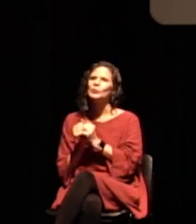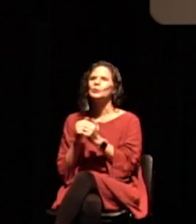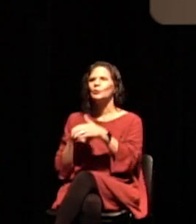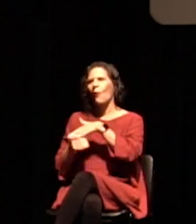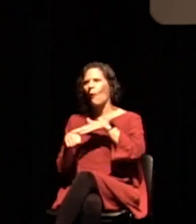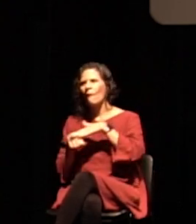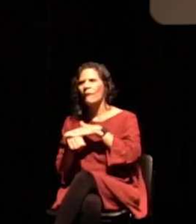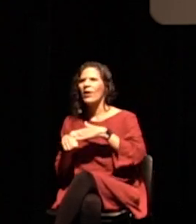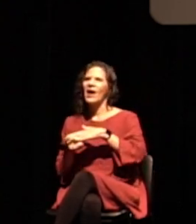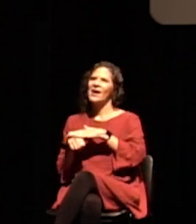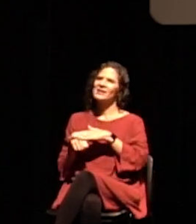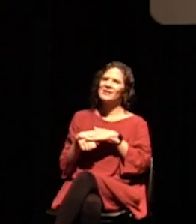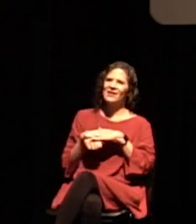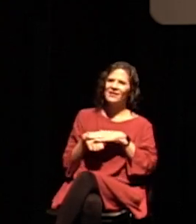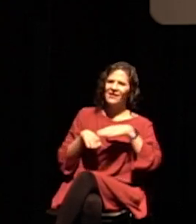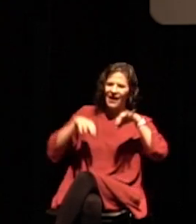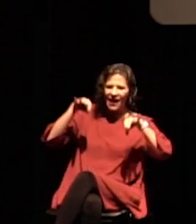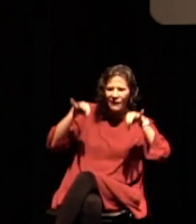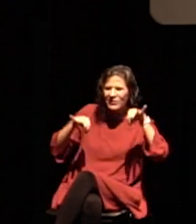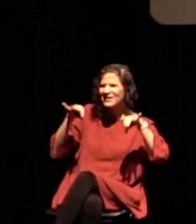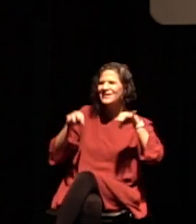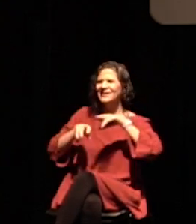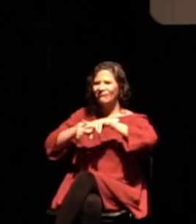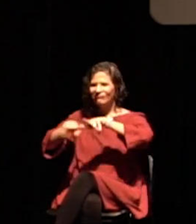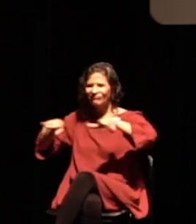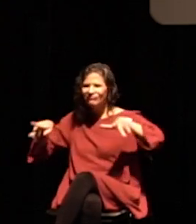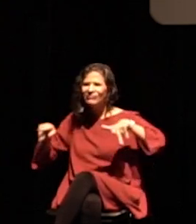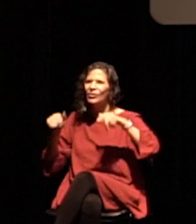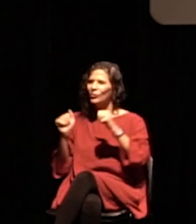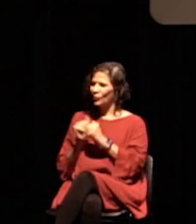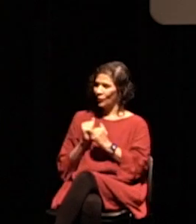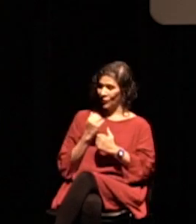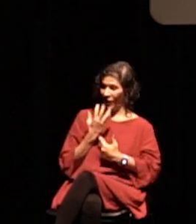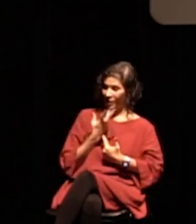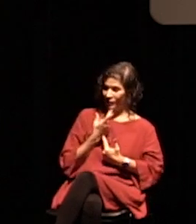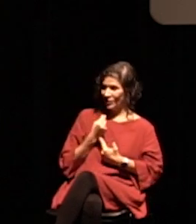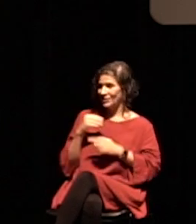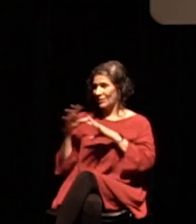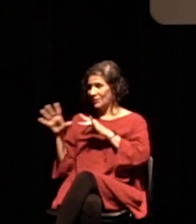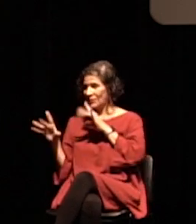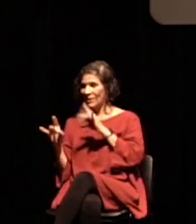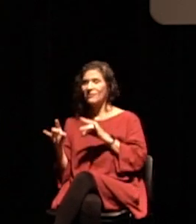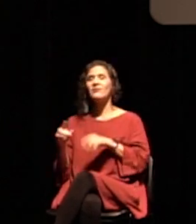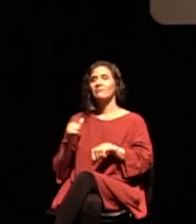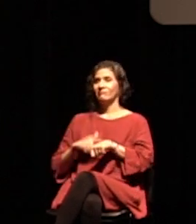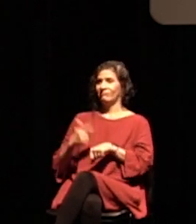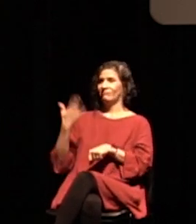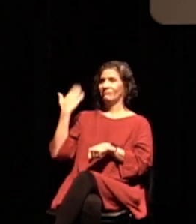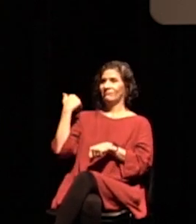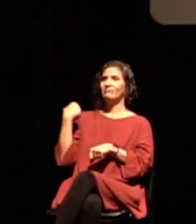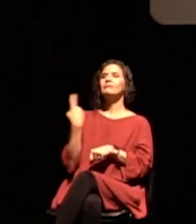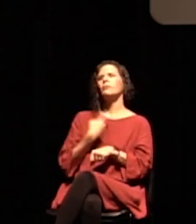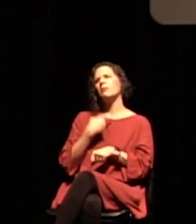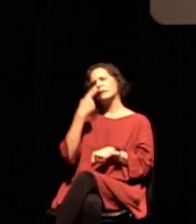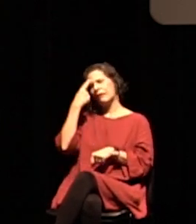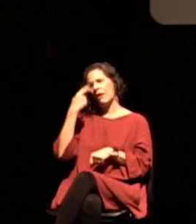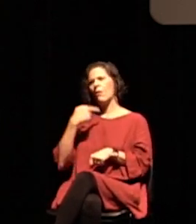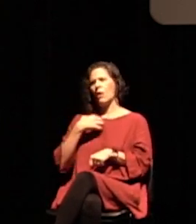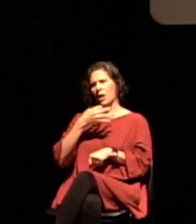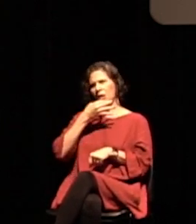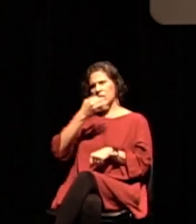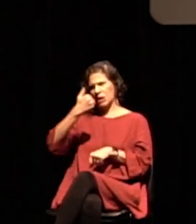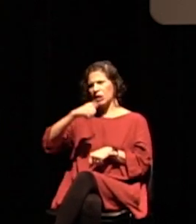conversa, né, entre artista e curadora. Naquele momento, a gente se entendia mais como crítica do que